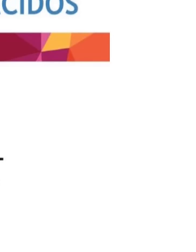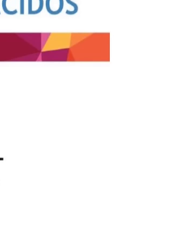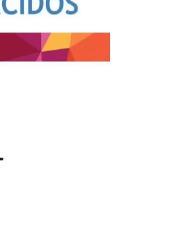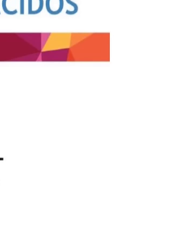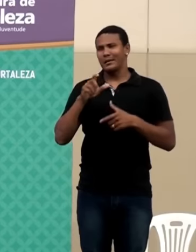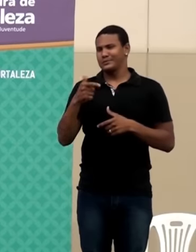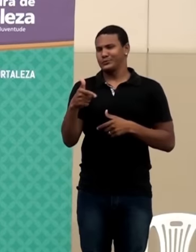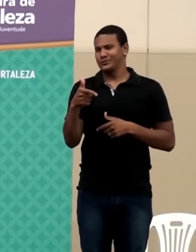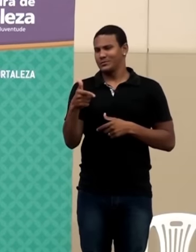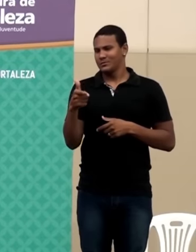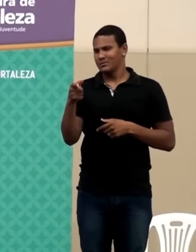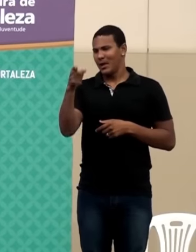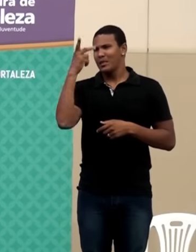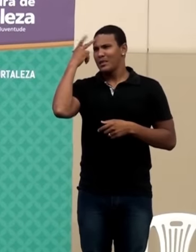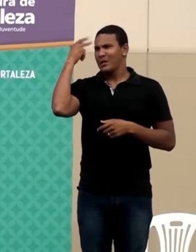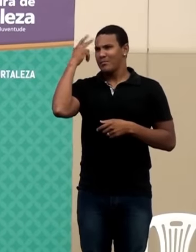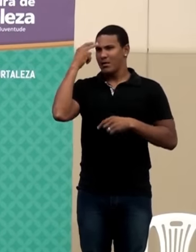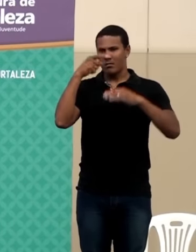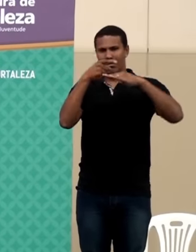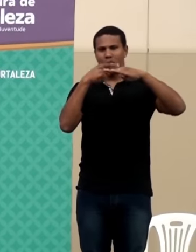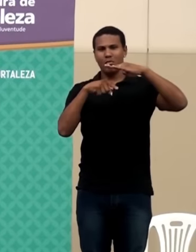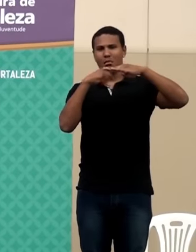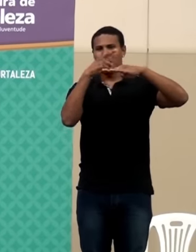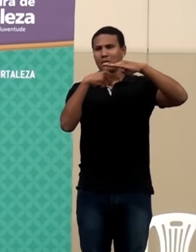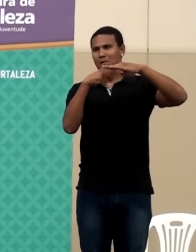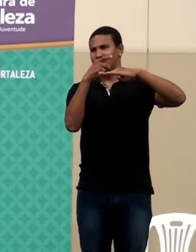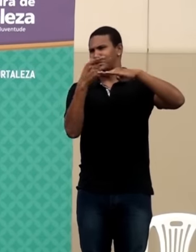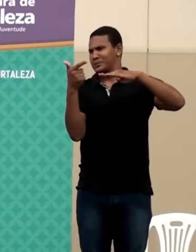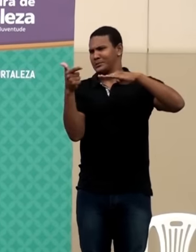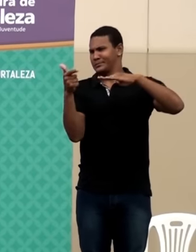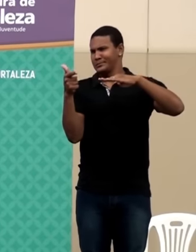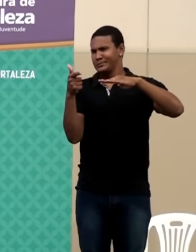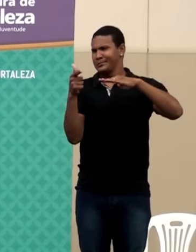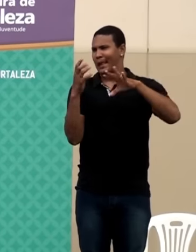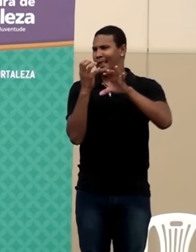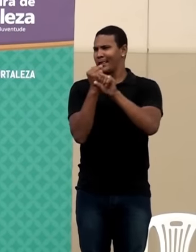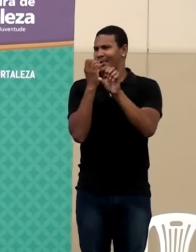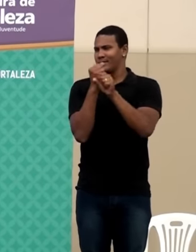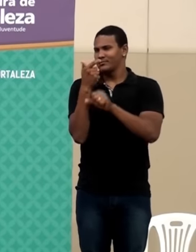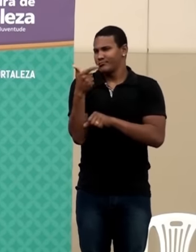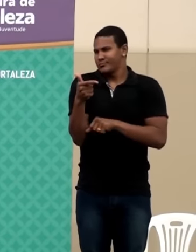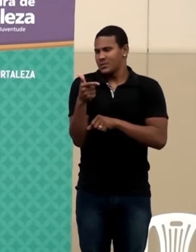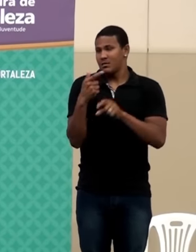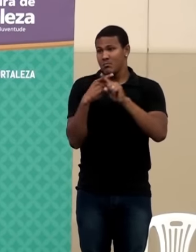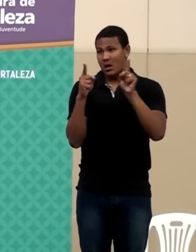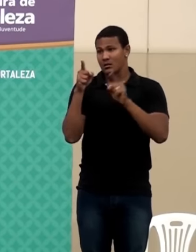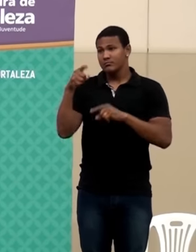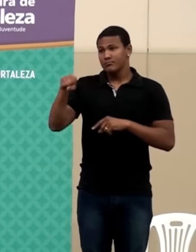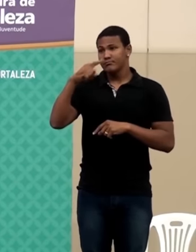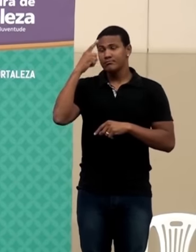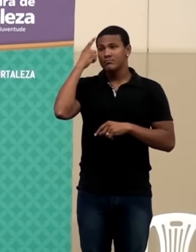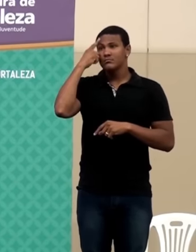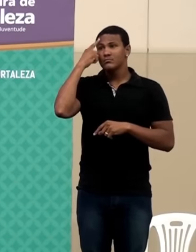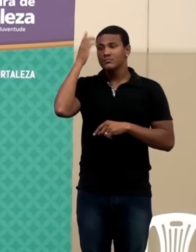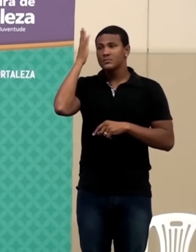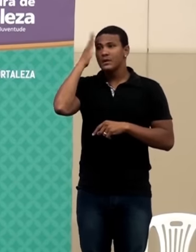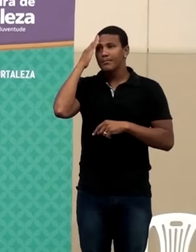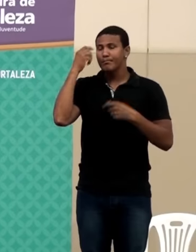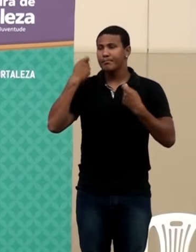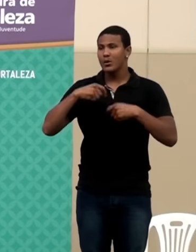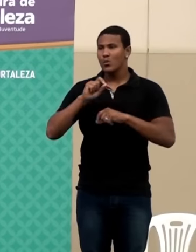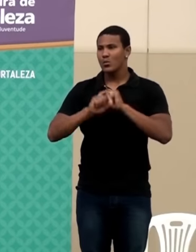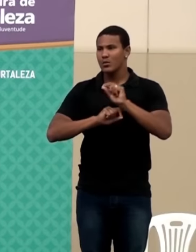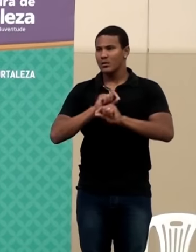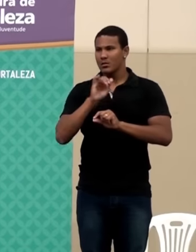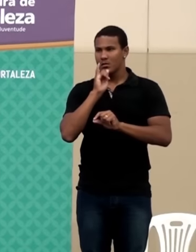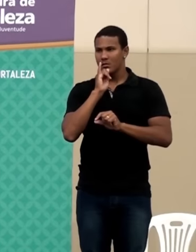nas questões não costuma ser pedido para fazer o cálculo desse alfa. O que é que você precisa saber? Primeiro, esse alfa sempre é maior